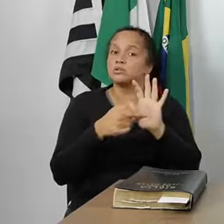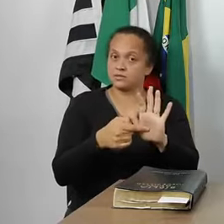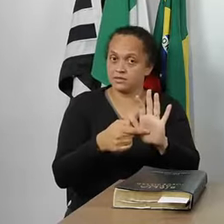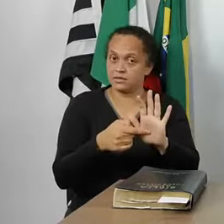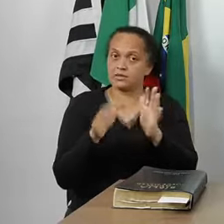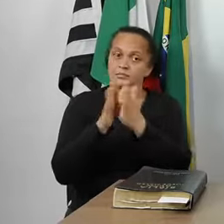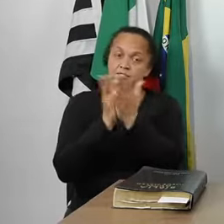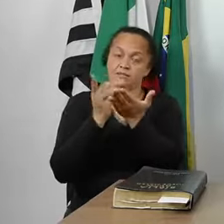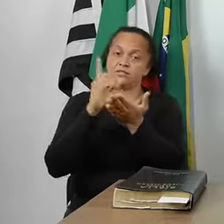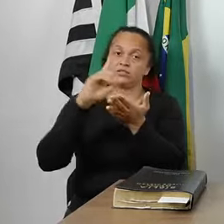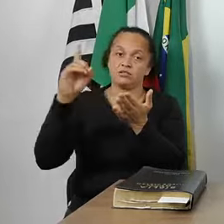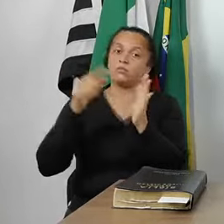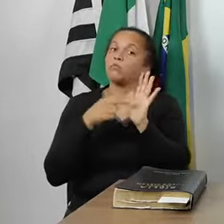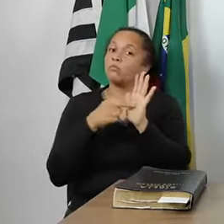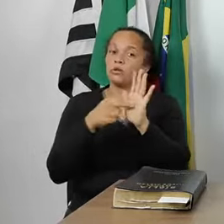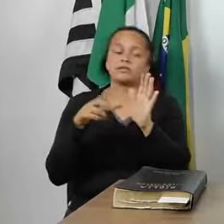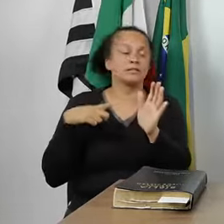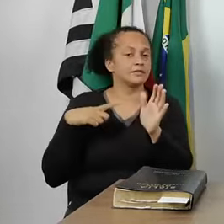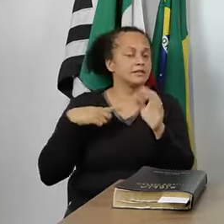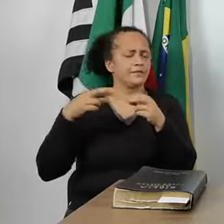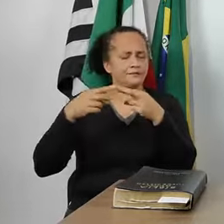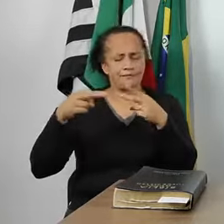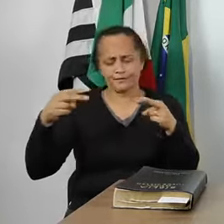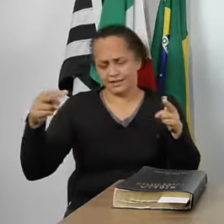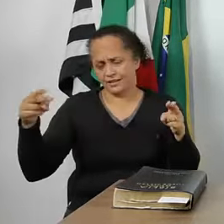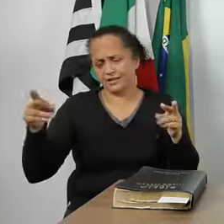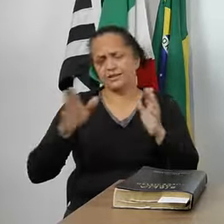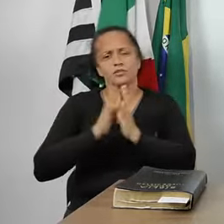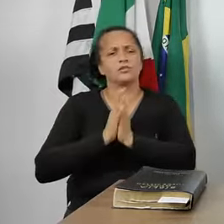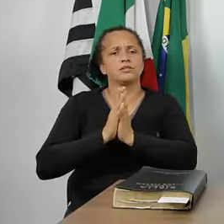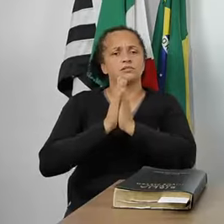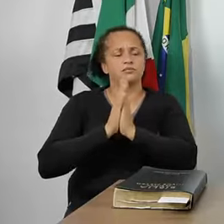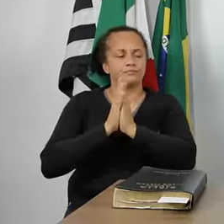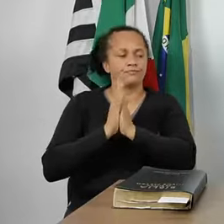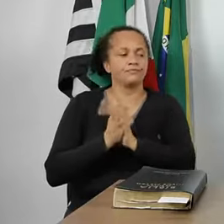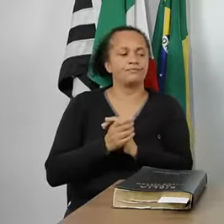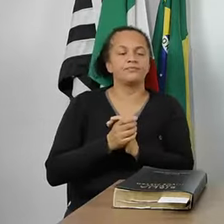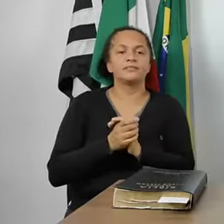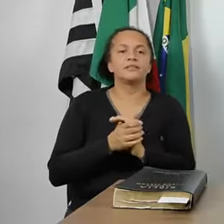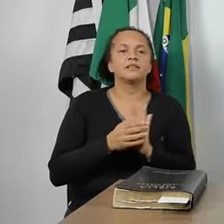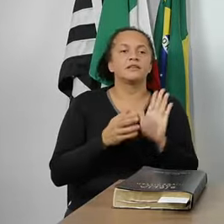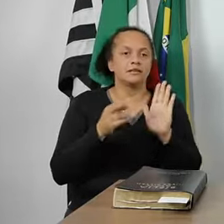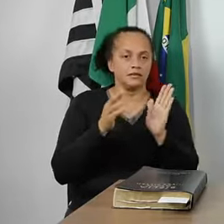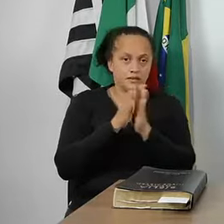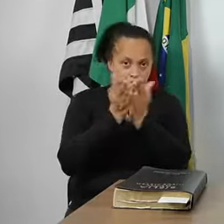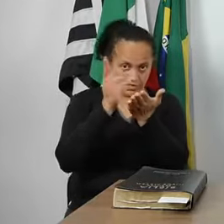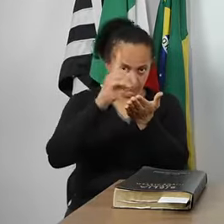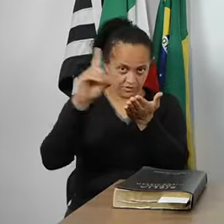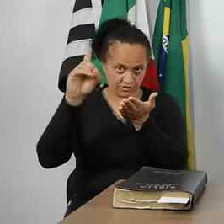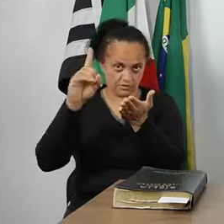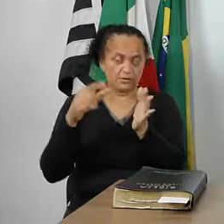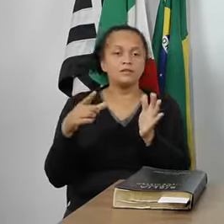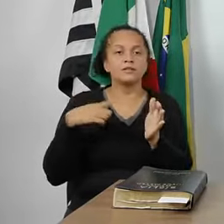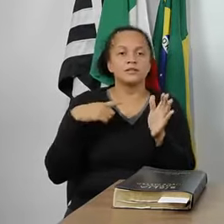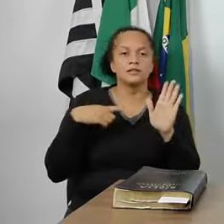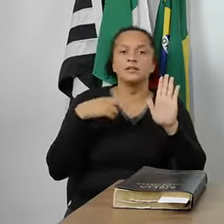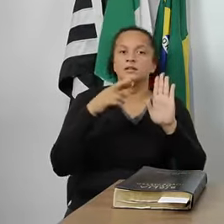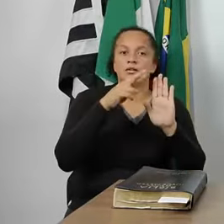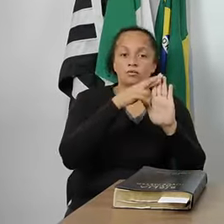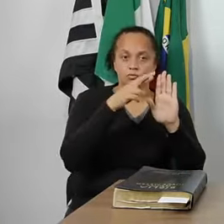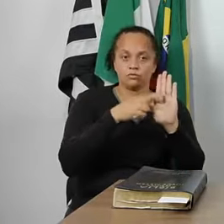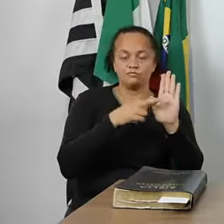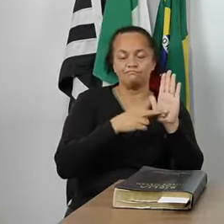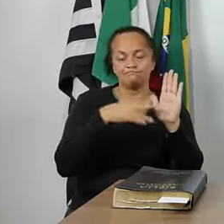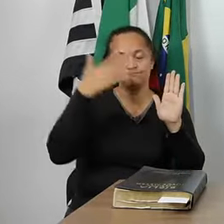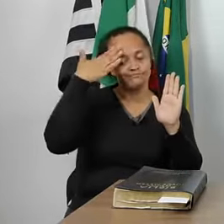nos mostra vários tipos de oração. Então, na Bíblia Sagrada tem a oração de ações de